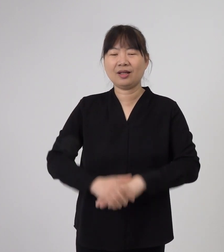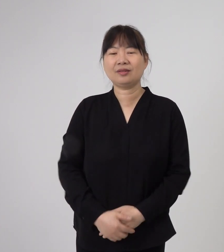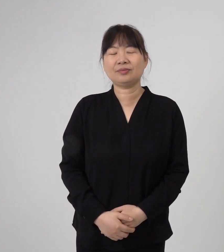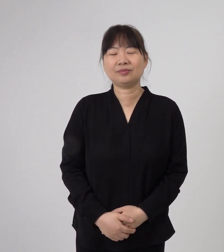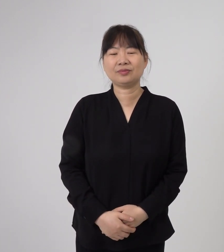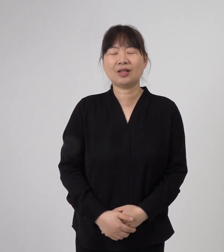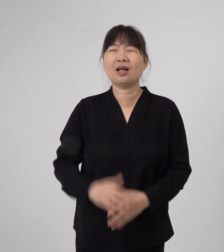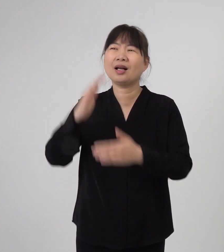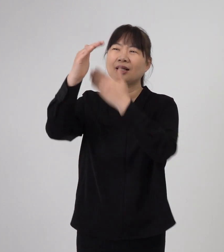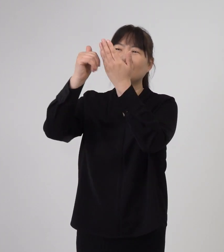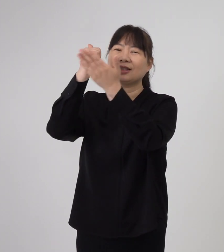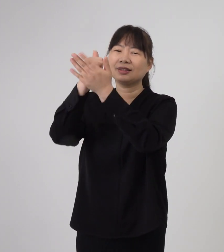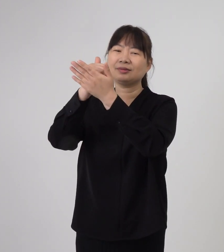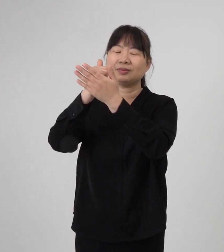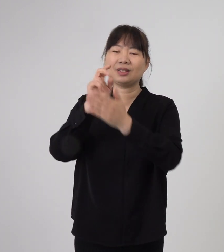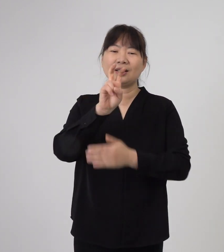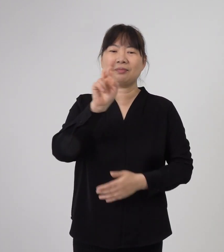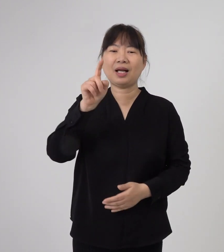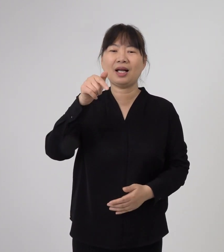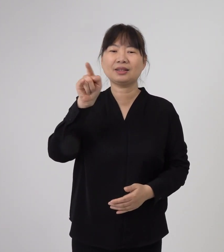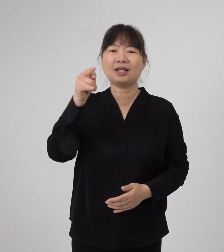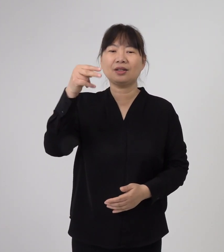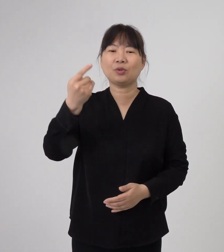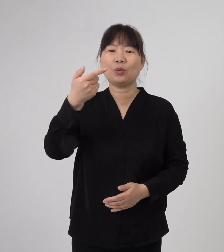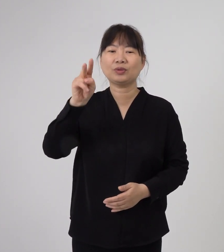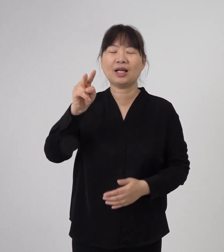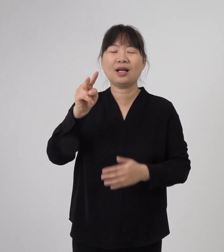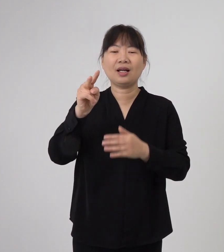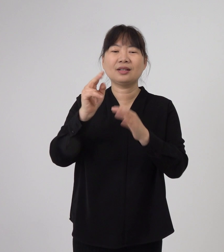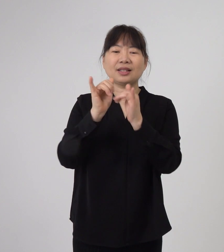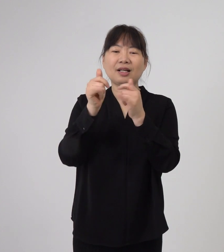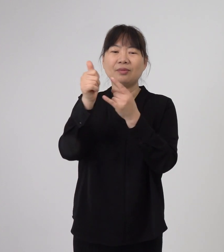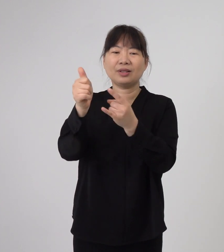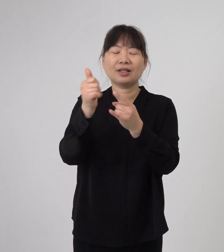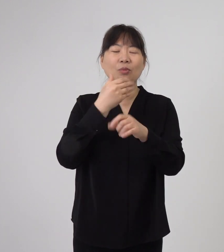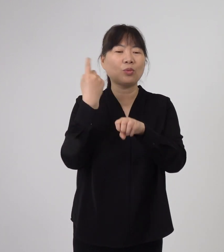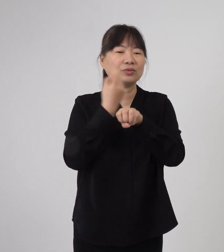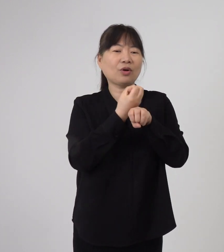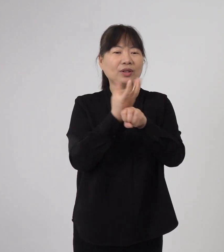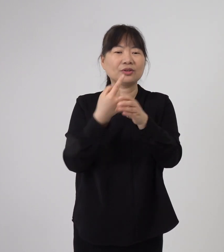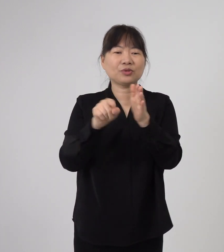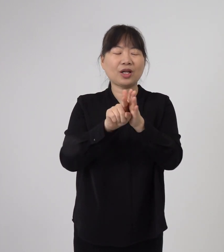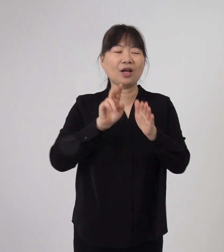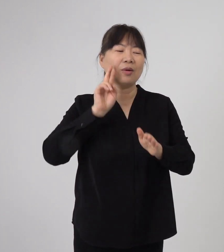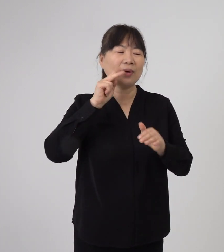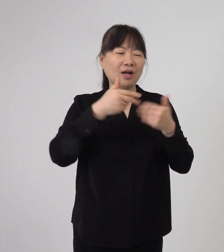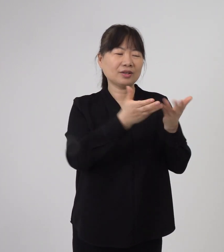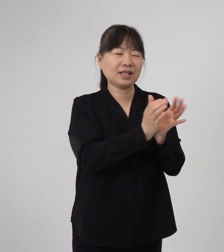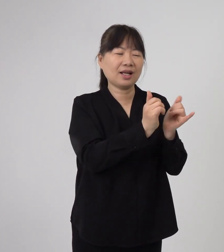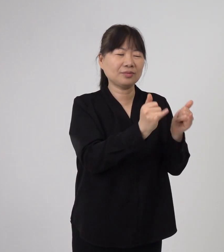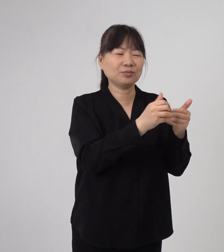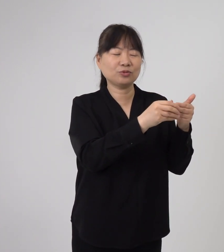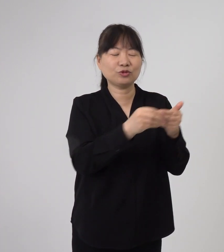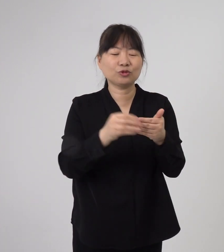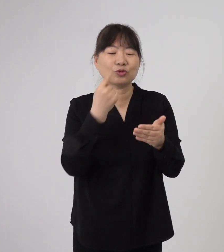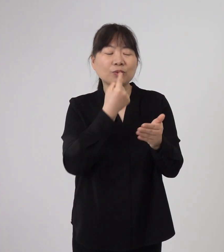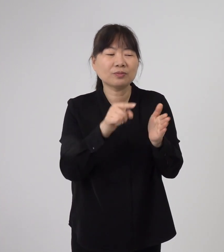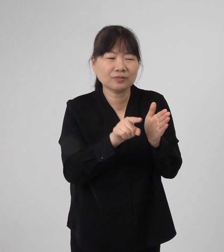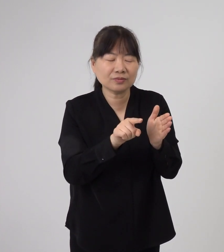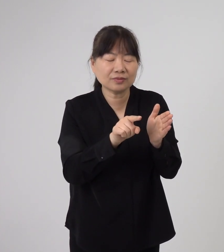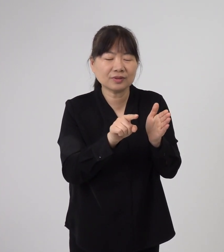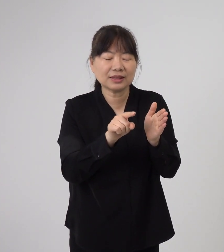힘쓰니 하나님이 저도 사람들에게 복음을 전하라고 우리를 부르신 줄로 인정함이로라. 환상 속에 마게도니아 사람 하나가 서서